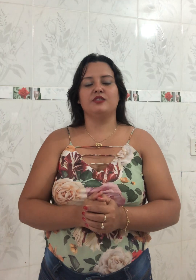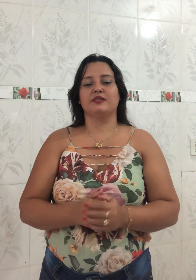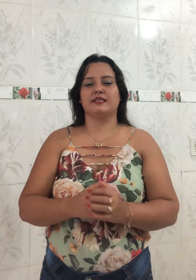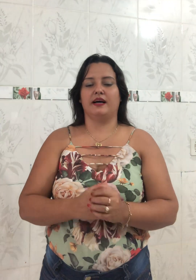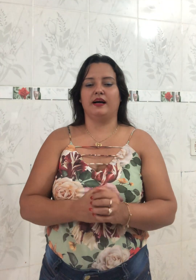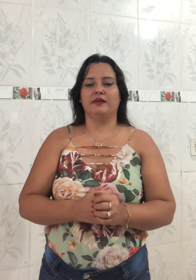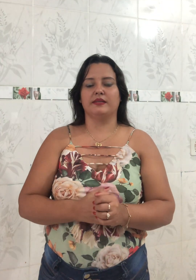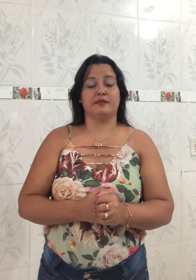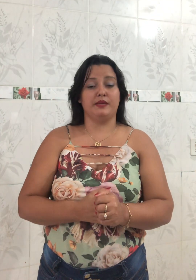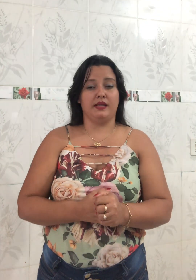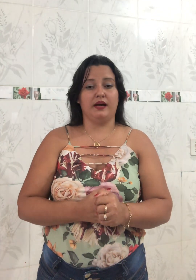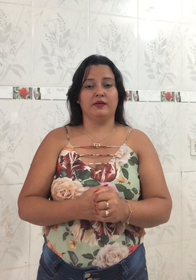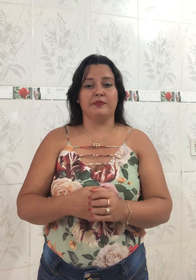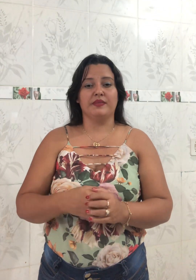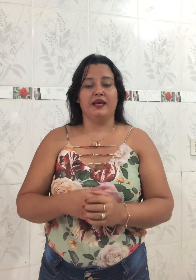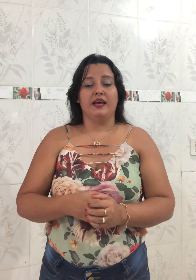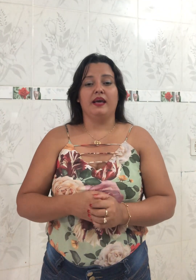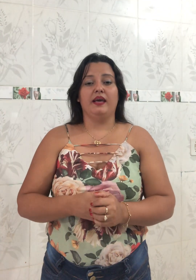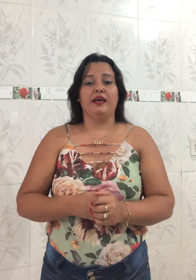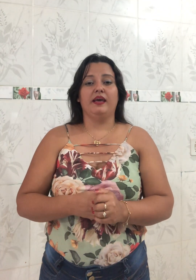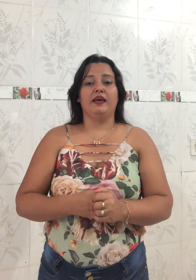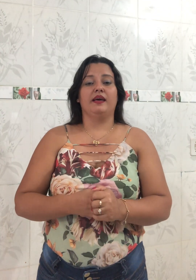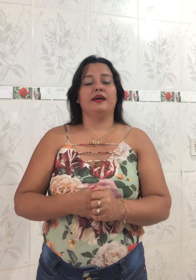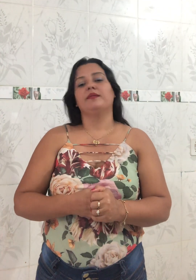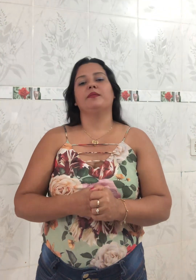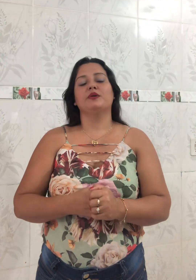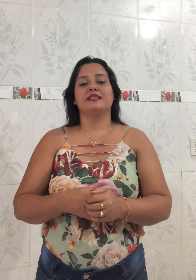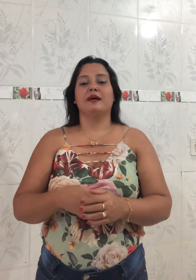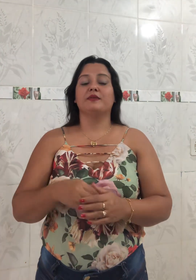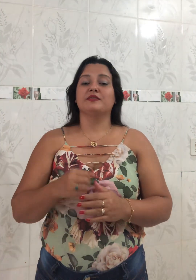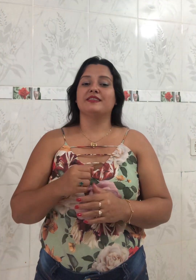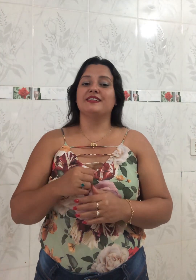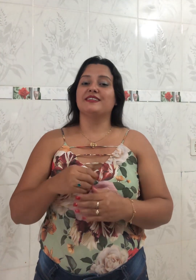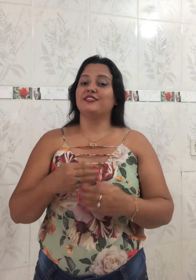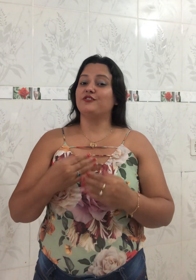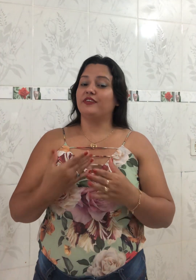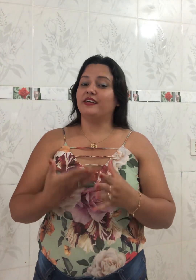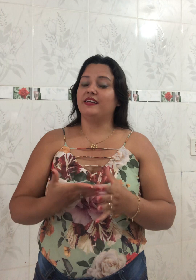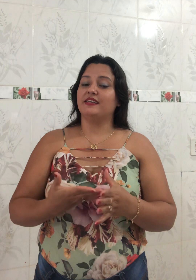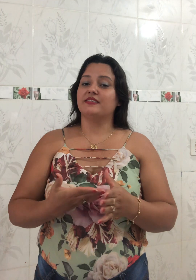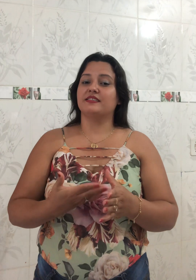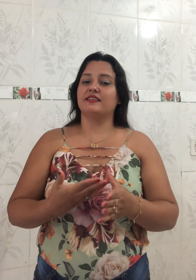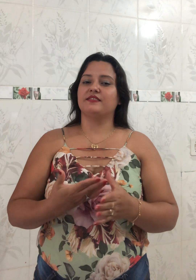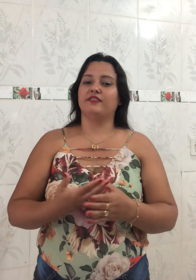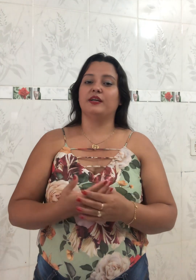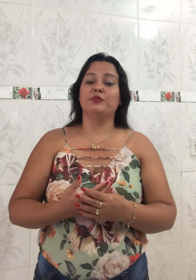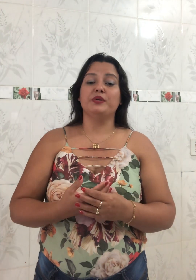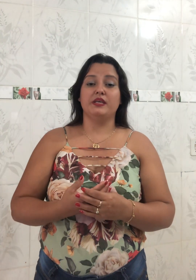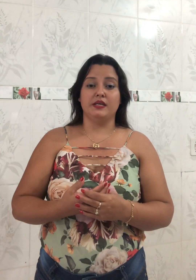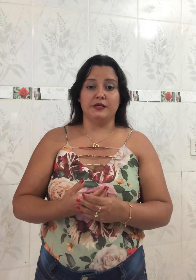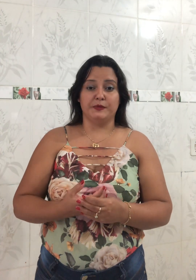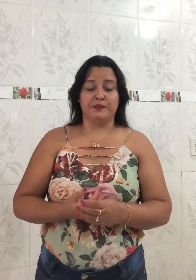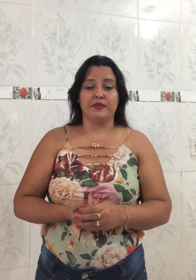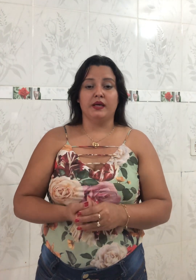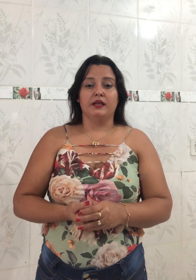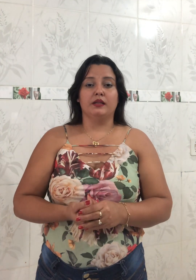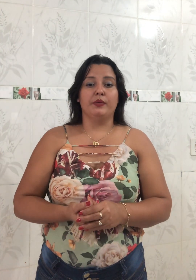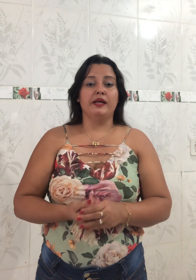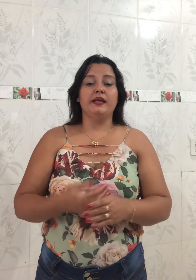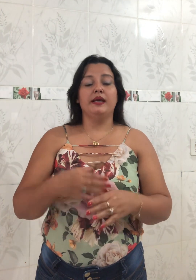nessa aula, nessa mini aula, mostrar para vocês as diferenças desse verbo ir. Então, ele